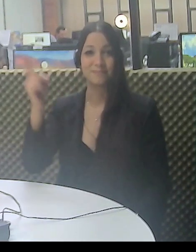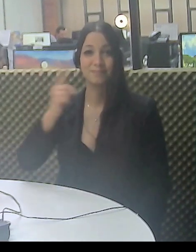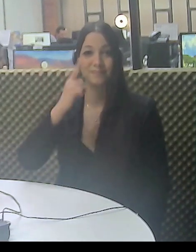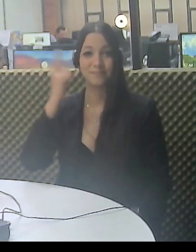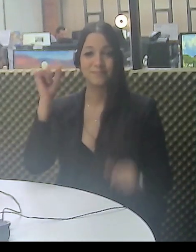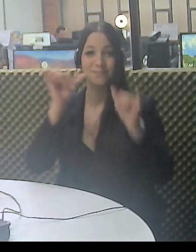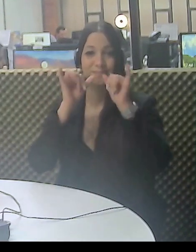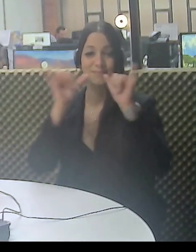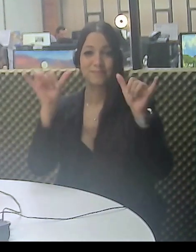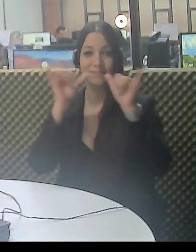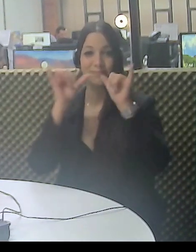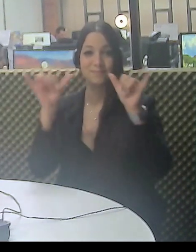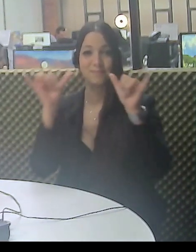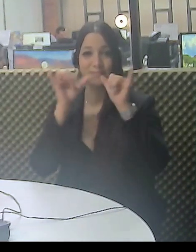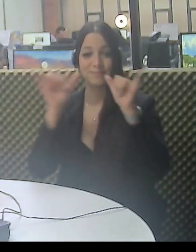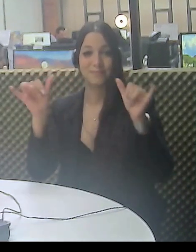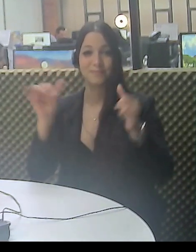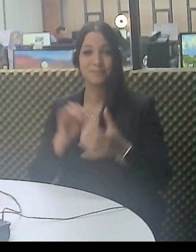Giro de